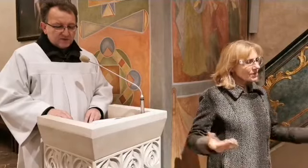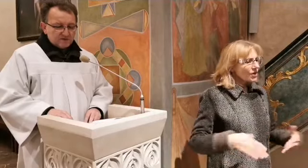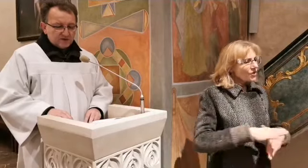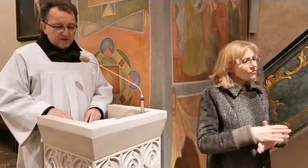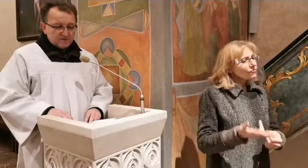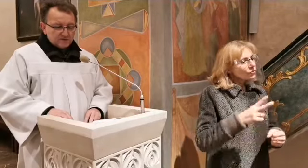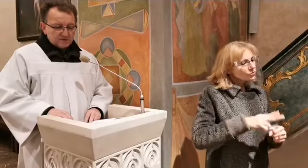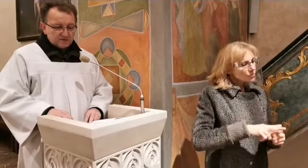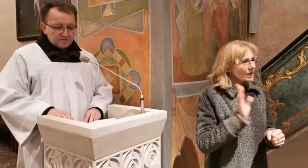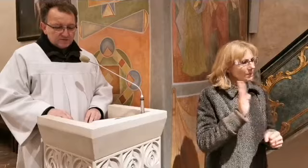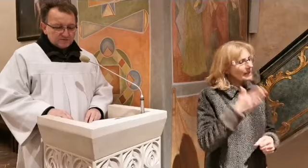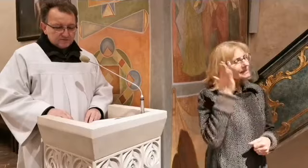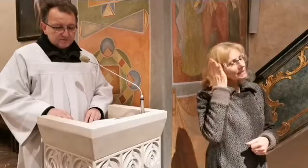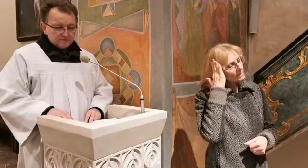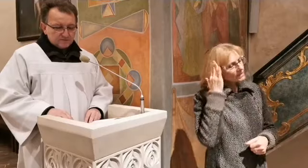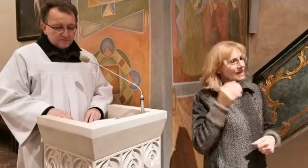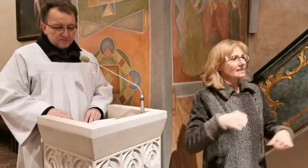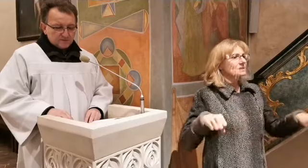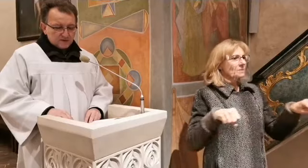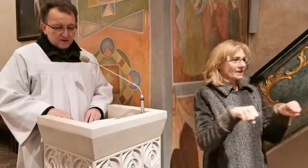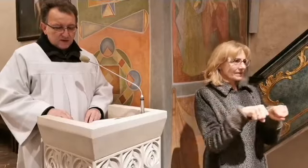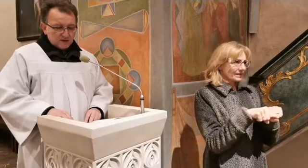zamieszka sprawiedliwość.